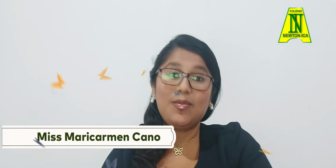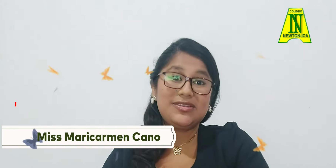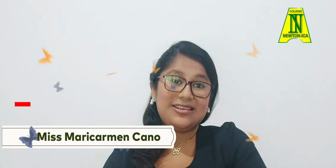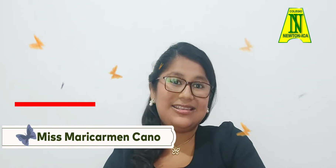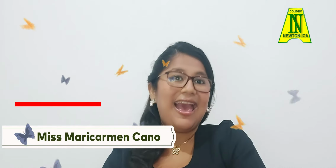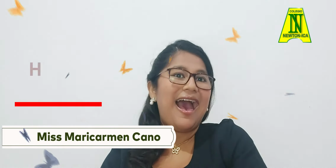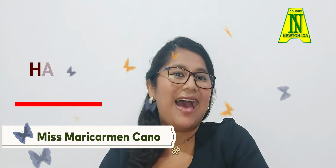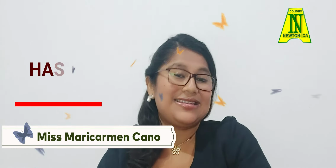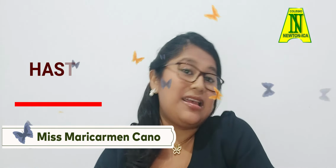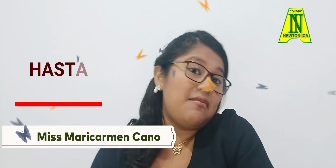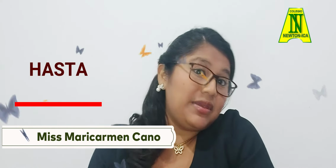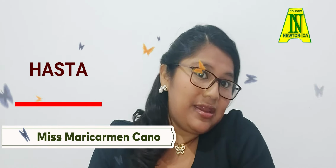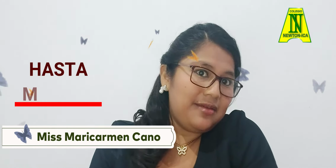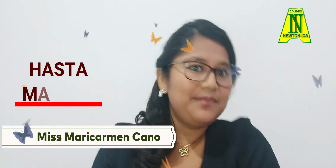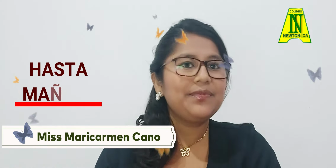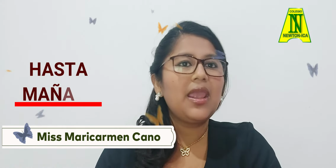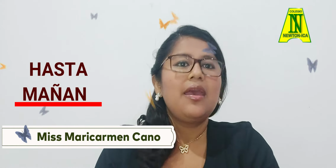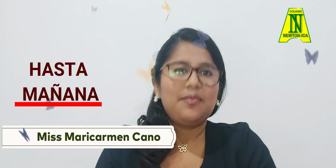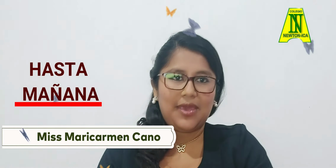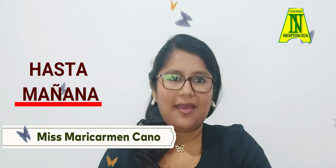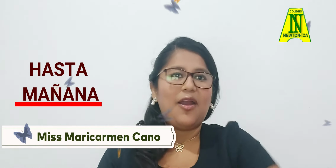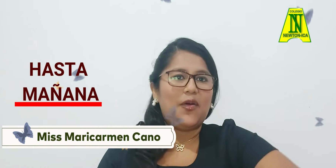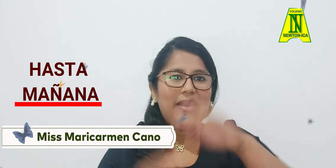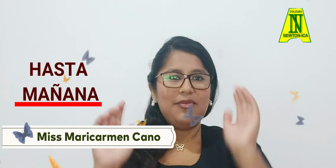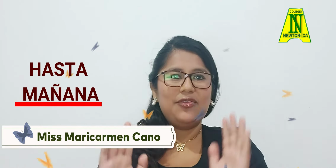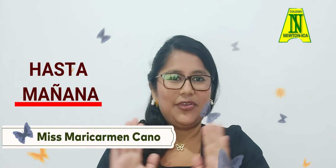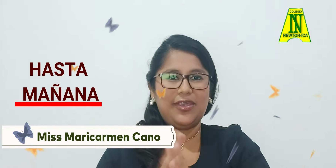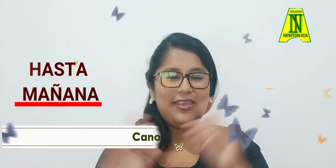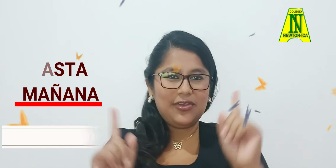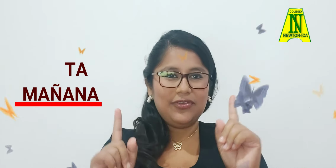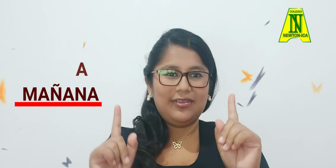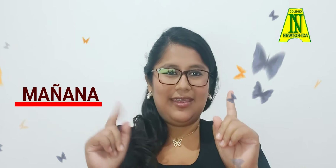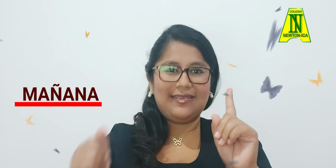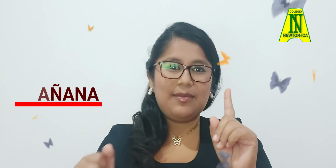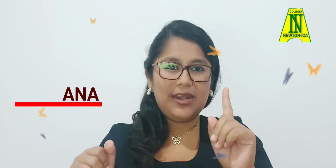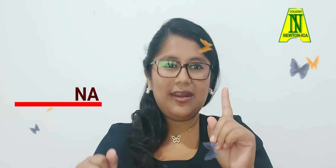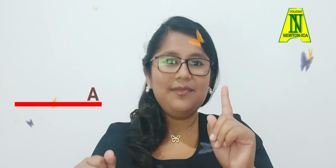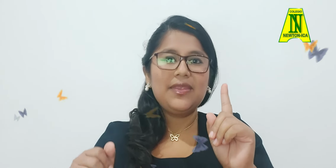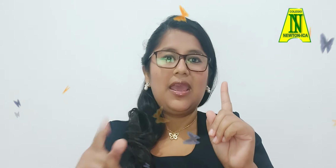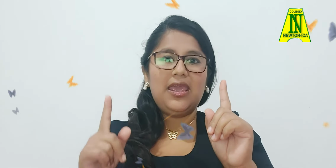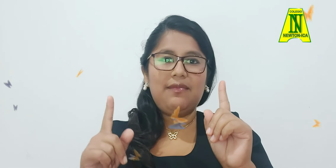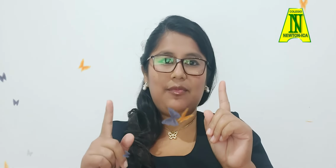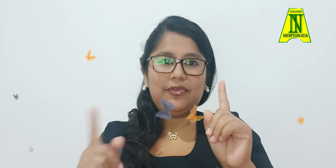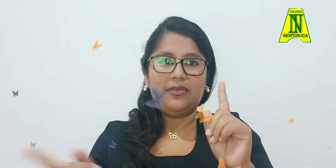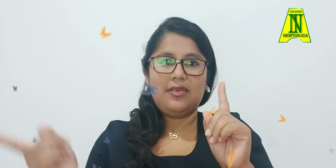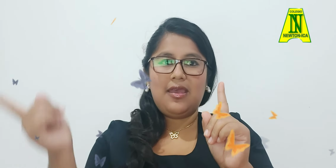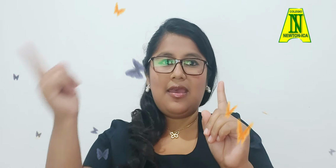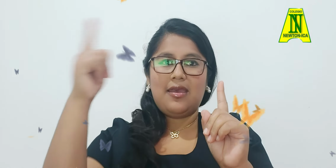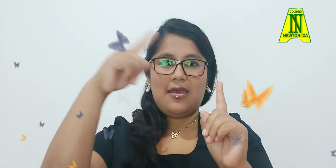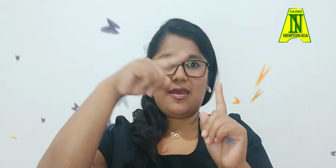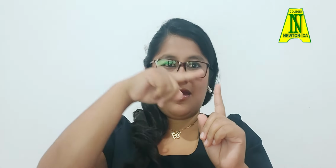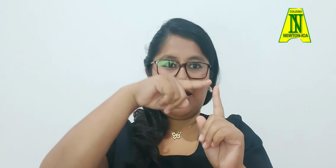se dice hasta mañana? Bien, cogemos nuestros deditos de esta manera y vamos.